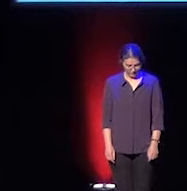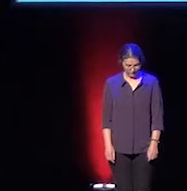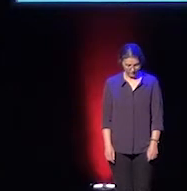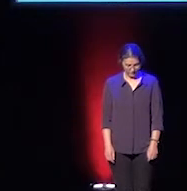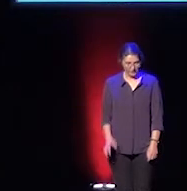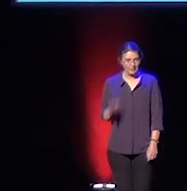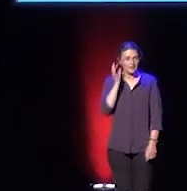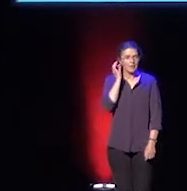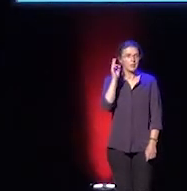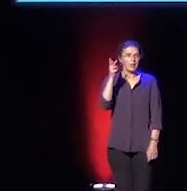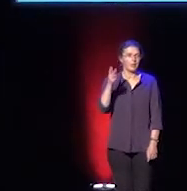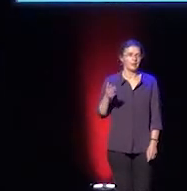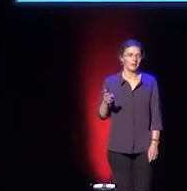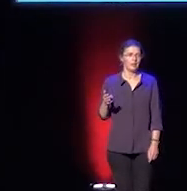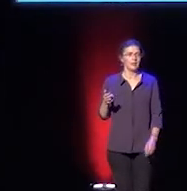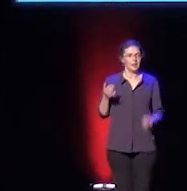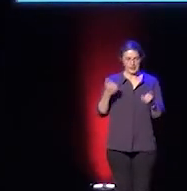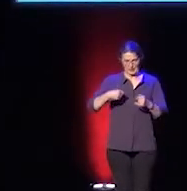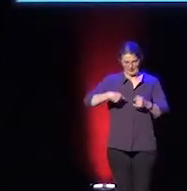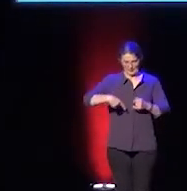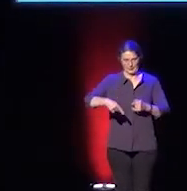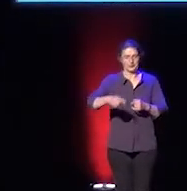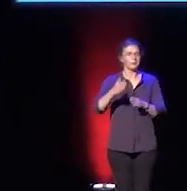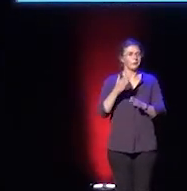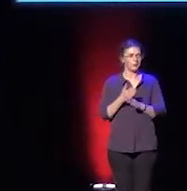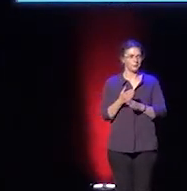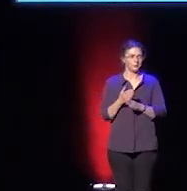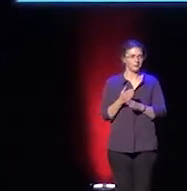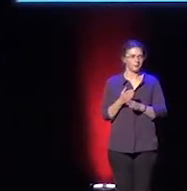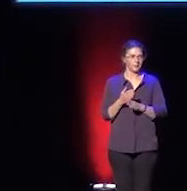Meine Damen und Herren, ich werde damit jetzt zum Schluss kommen.